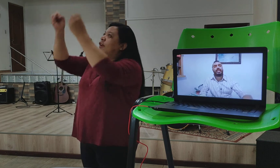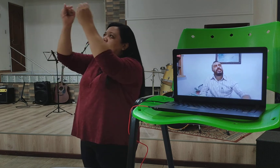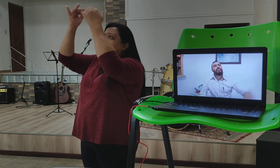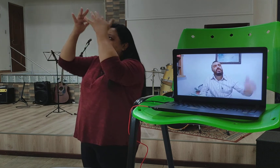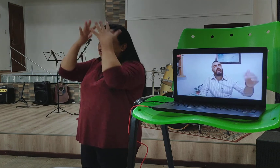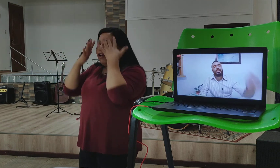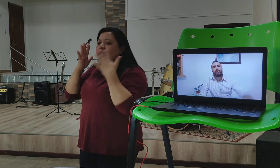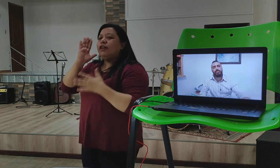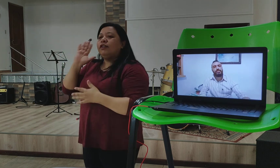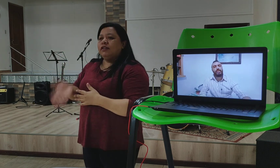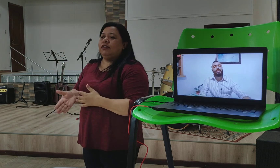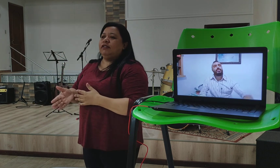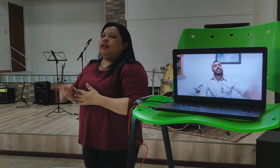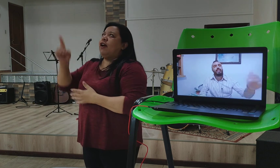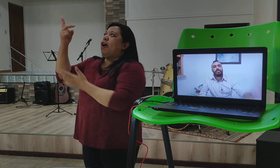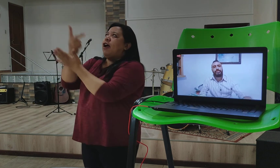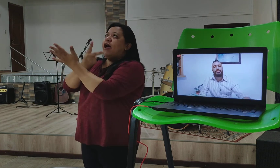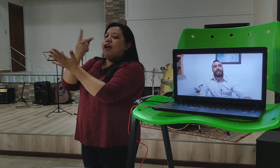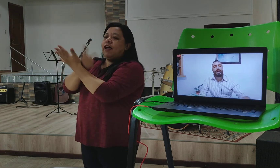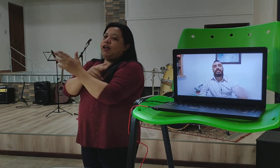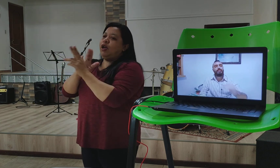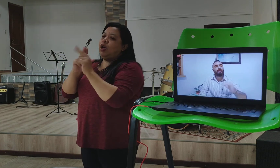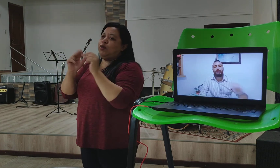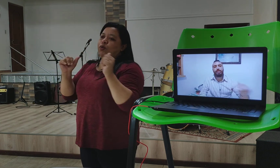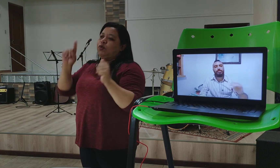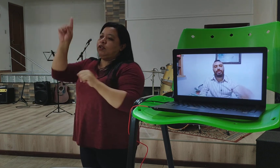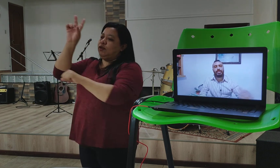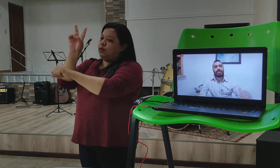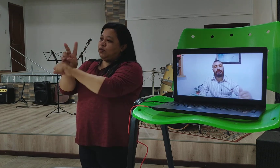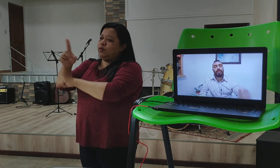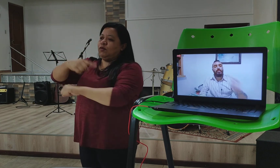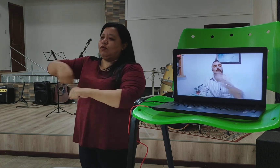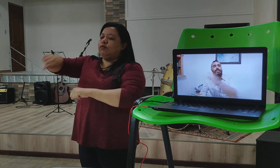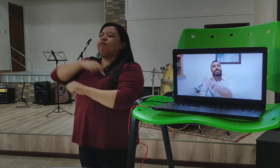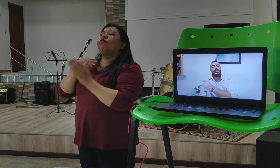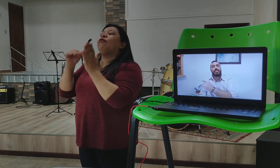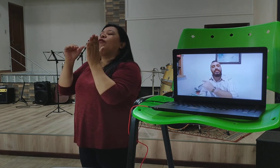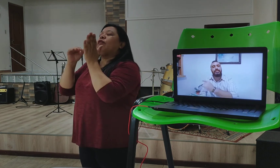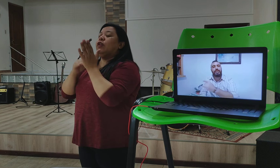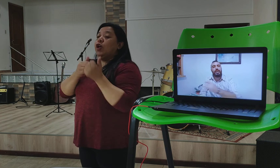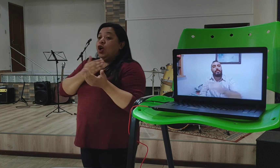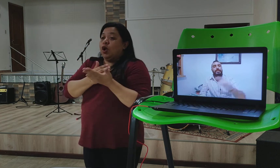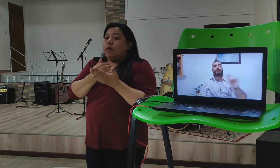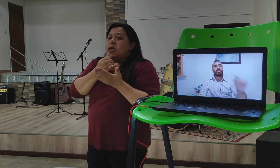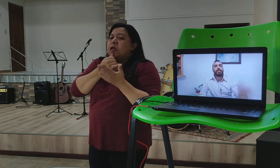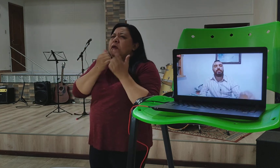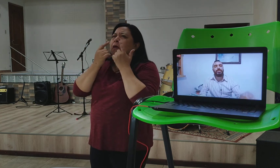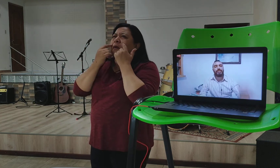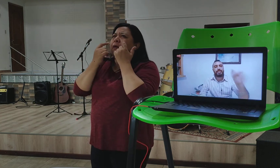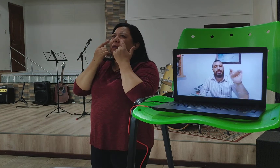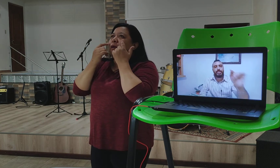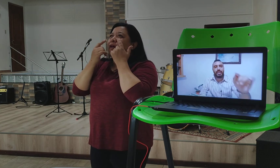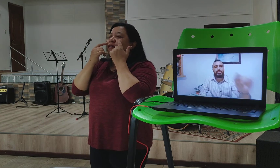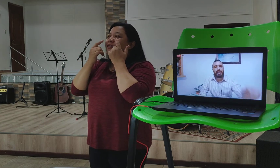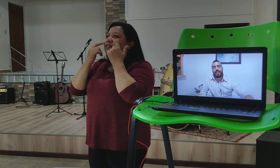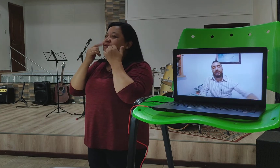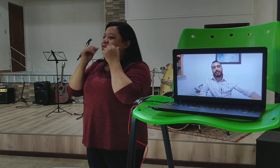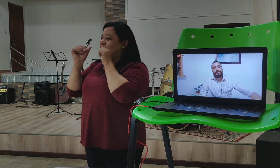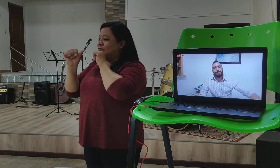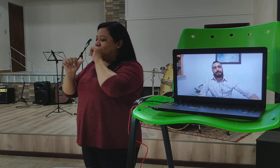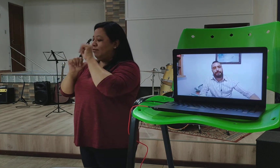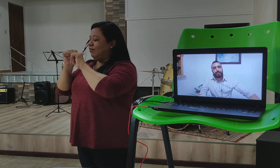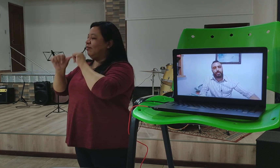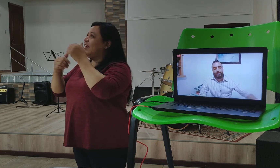vida, e eu sei que ele nunca falhou e ele não vai falhar. Então eu termino a minha oração, comecei triste, mas eu termino a minha oração cheio de